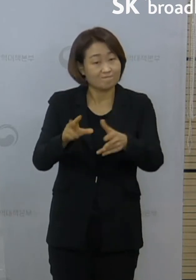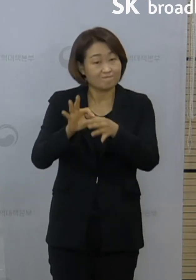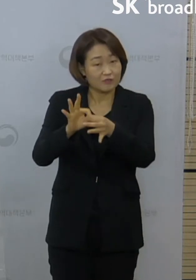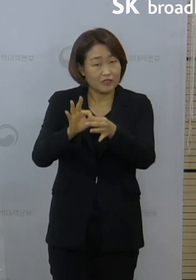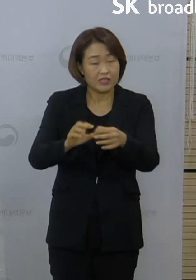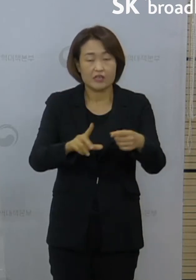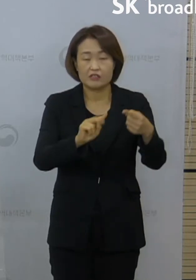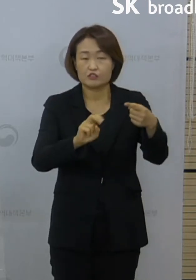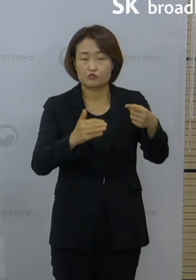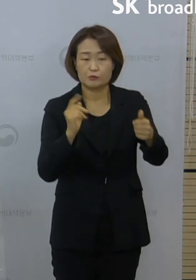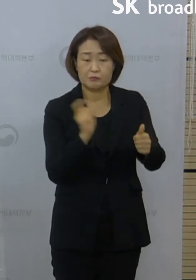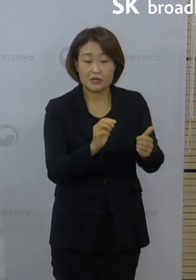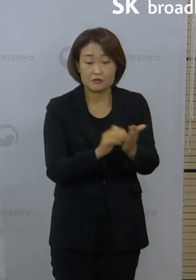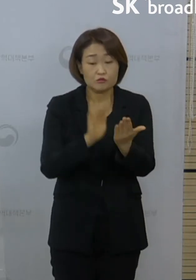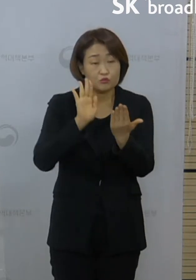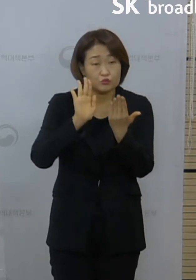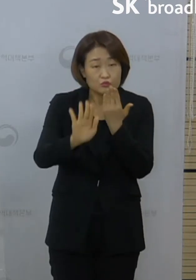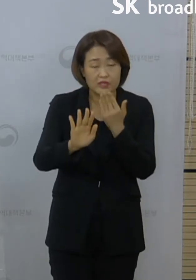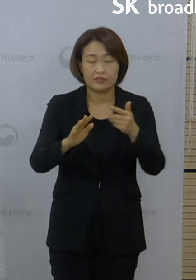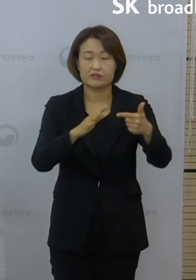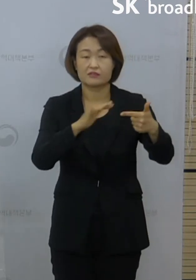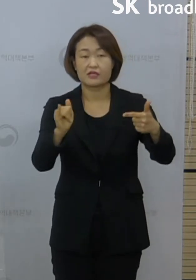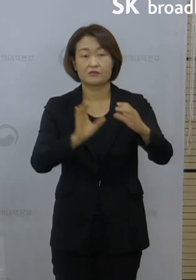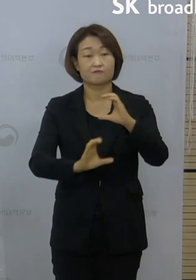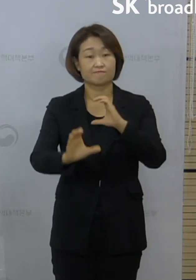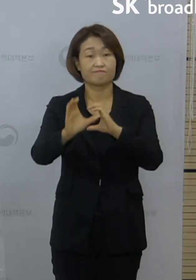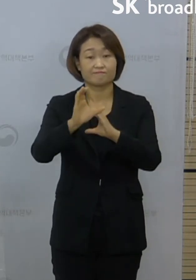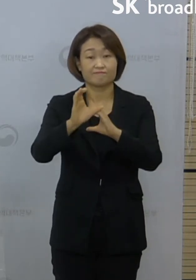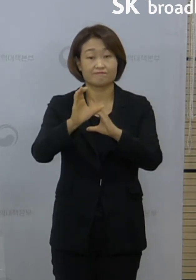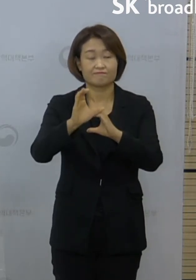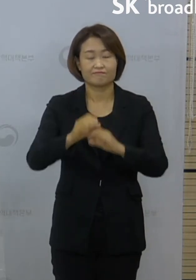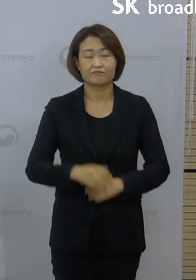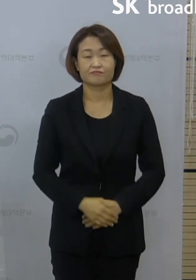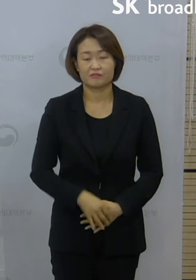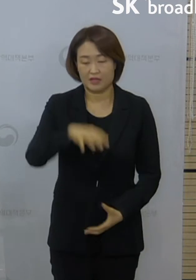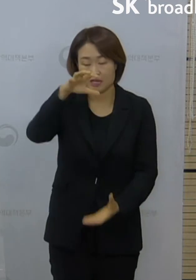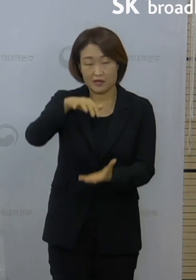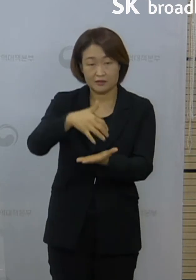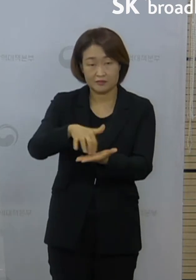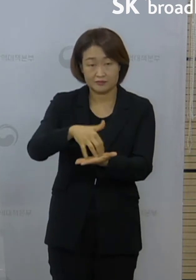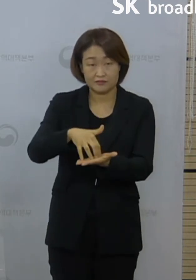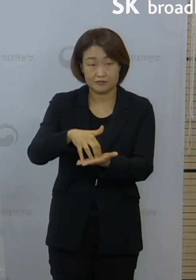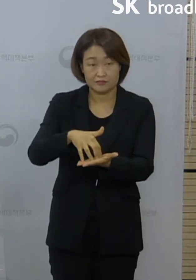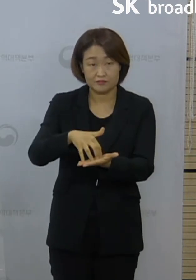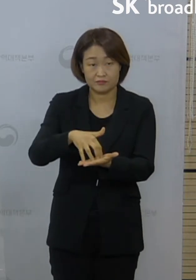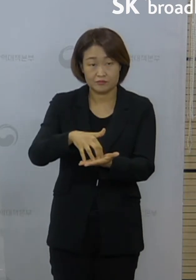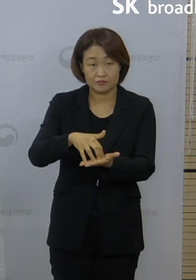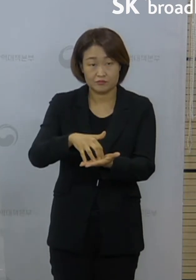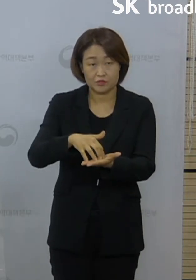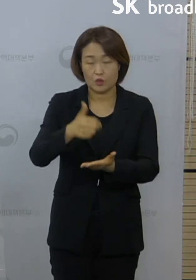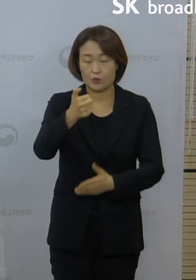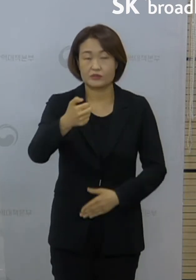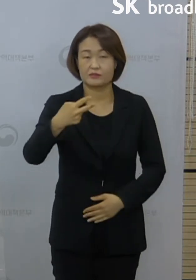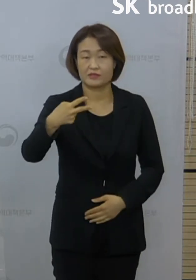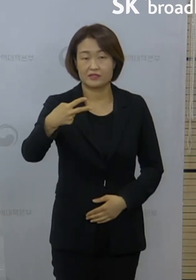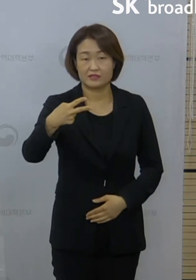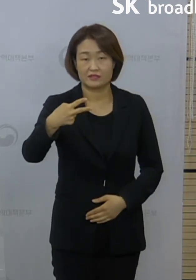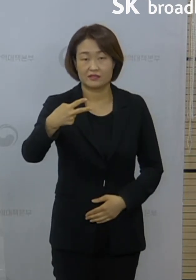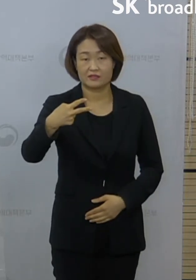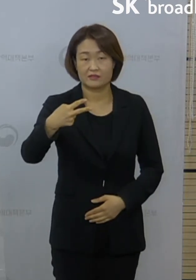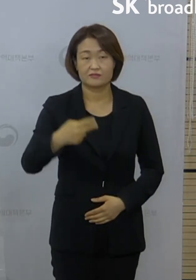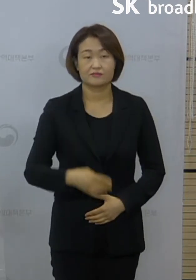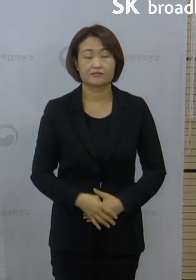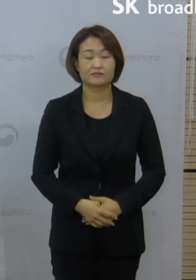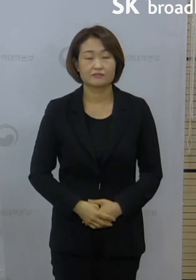이후 접촉자 조사 중에 6명이 추가 학진 되요 누정 확진 자는 총 52명 입니다